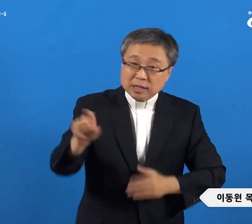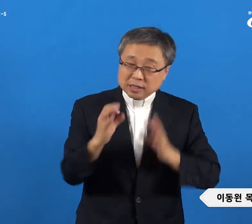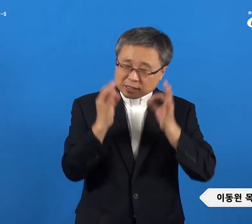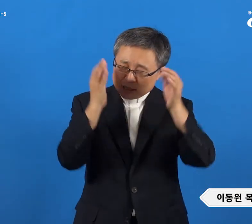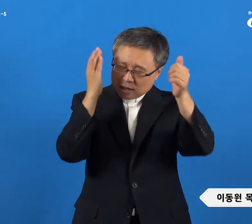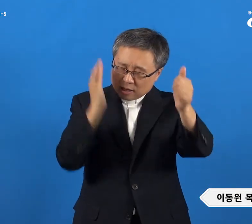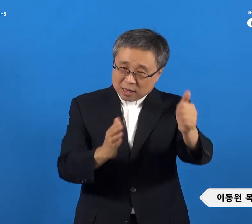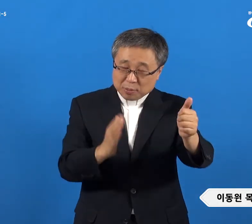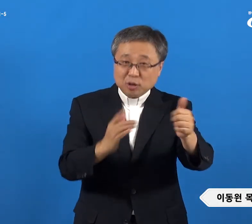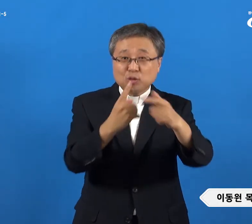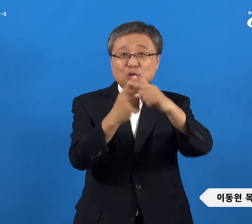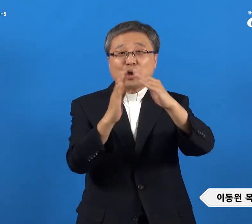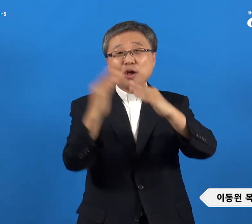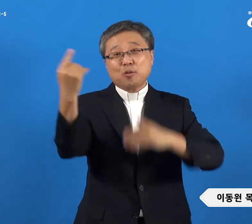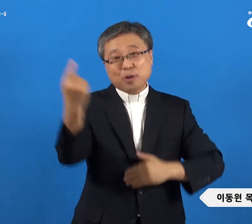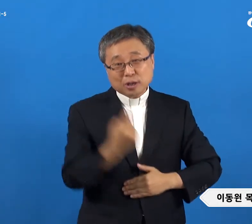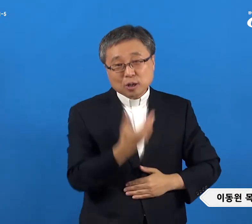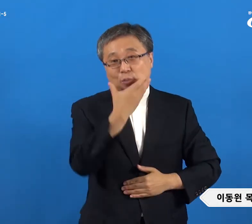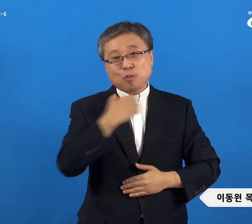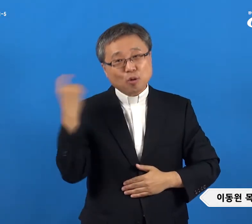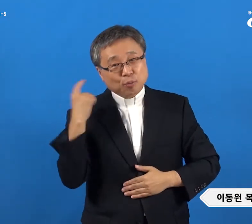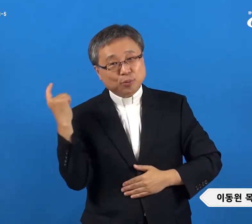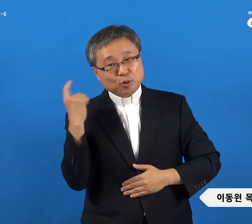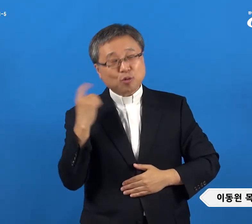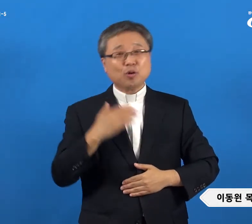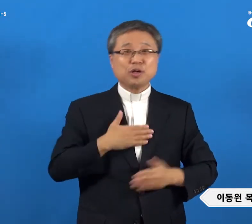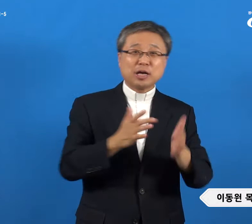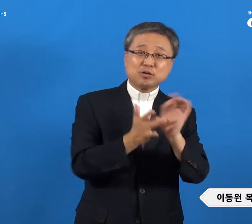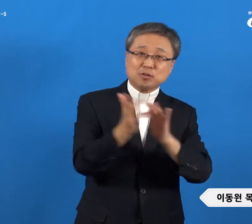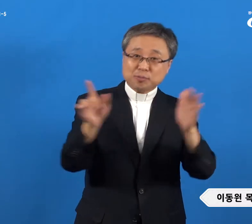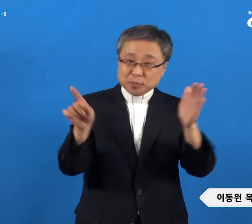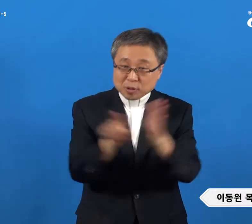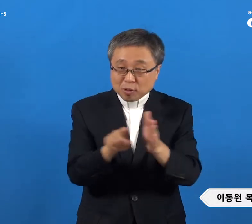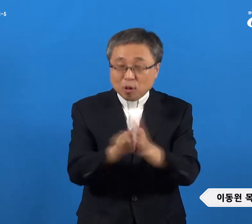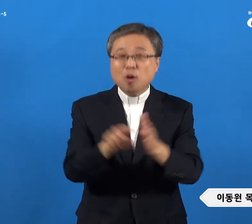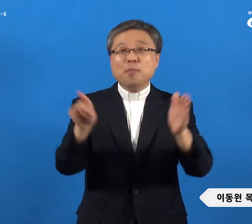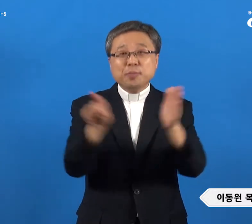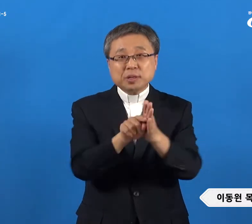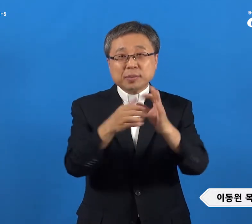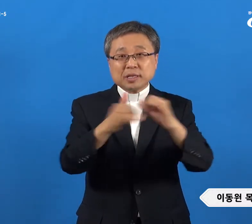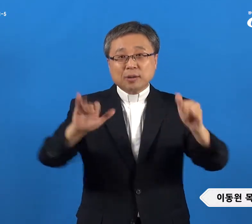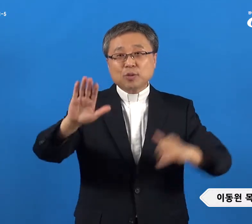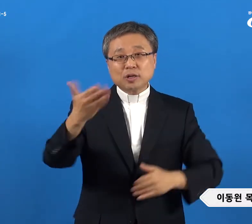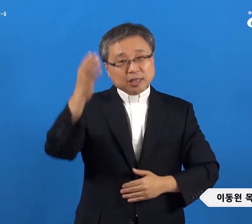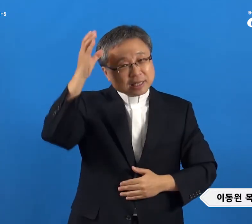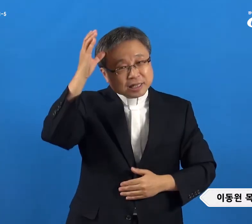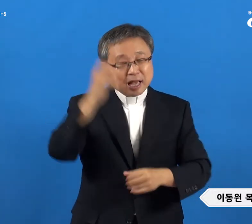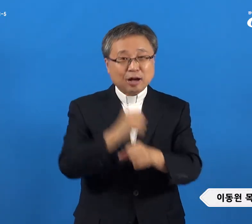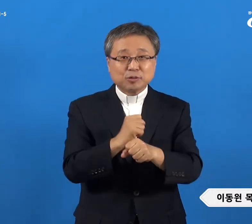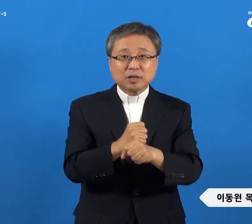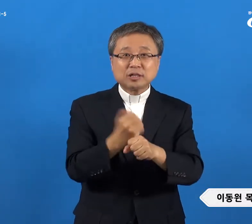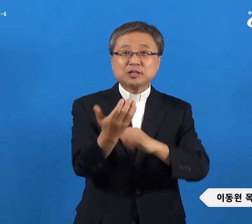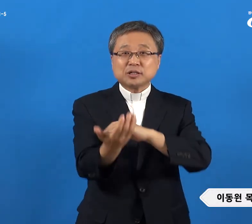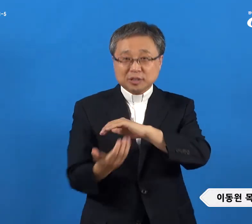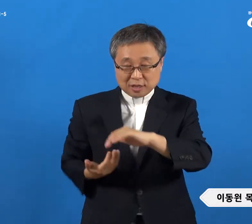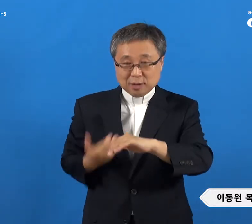복음 듣고 예수 믿고 믿음의 사람들이 될 것을 기대하고 있습니다. 그 전에 앞서서 오늘